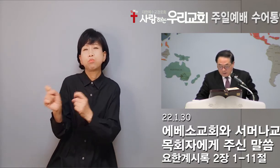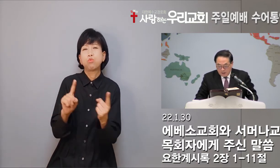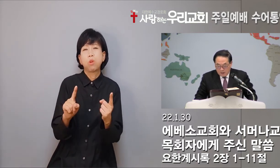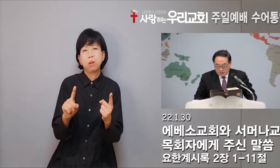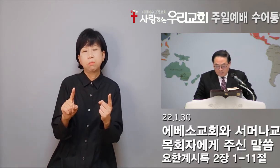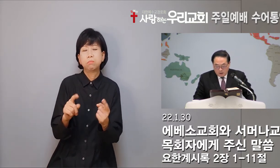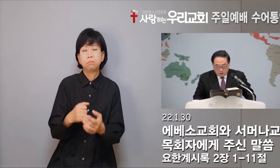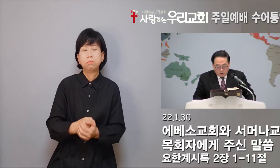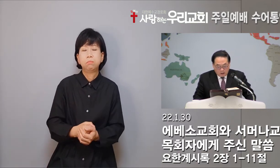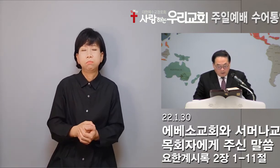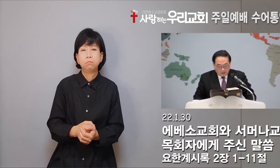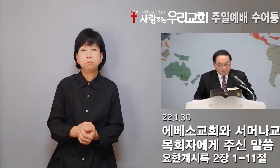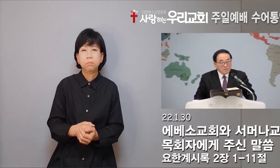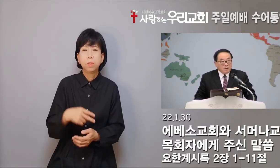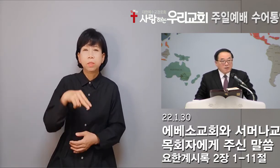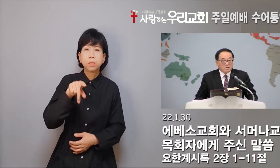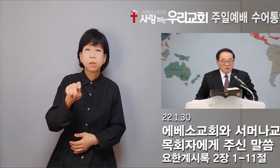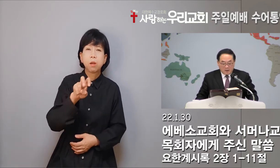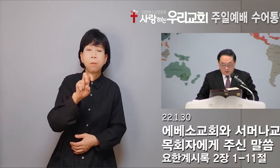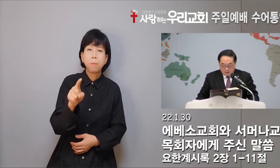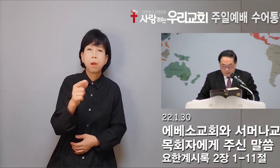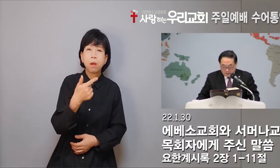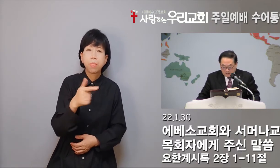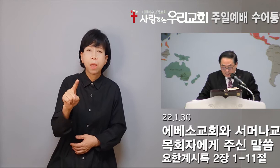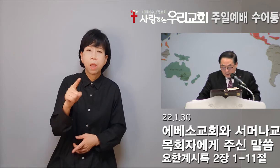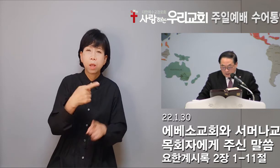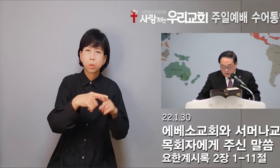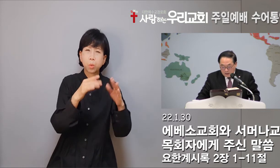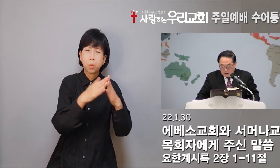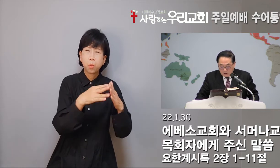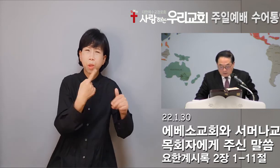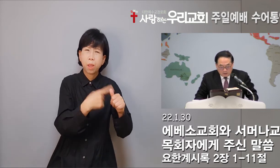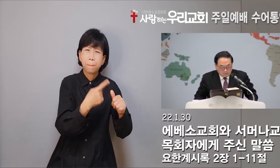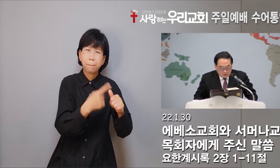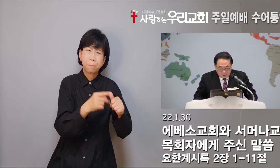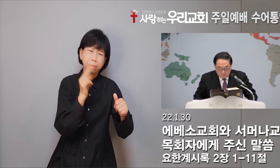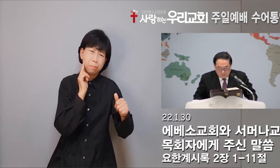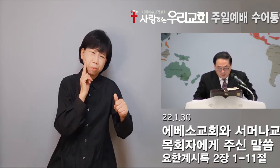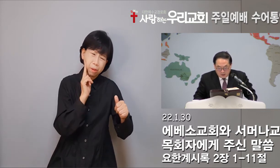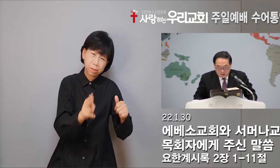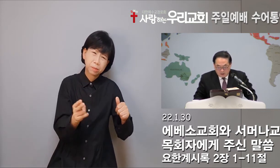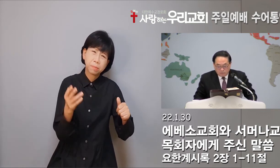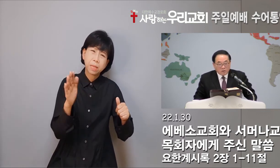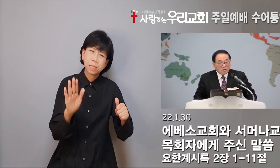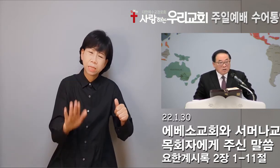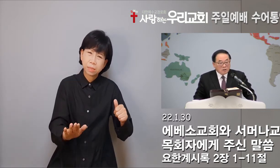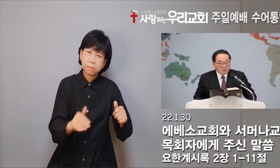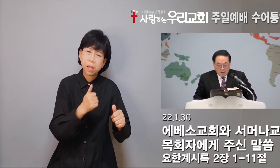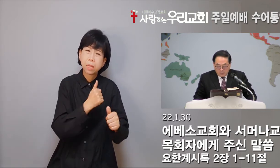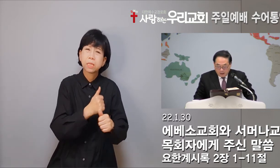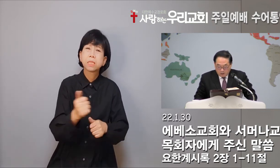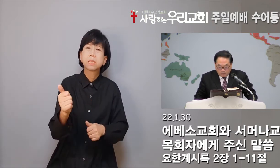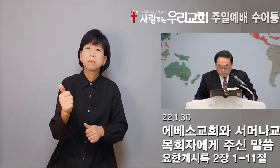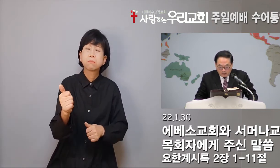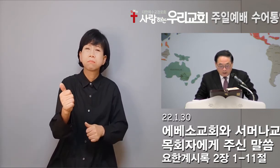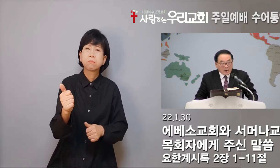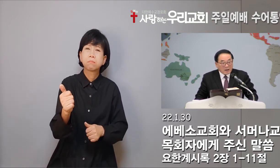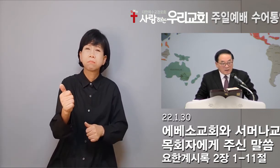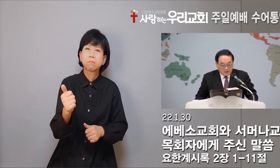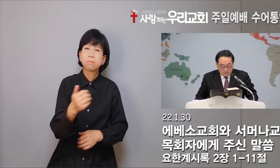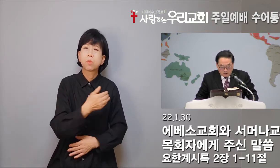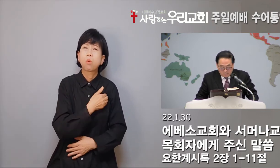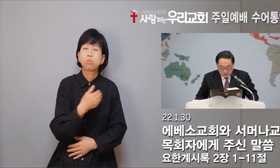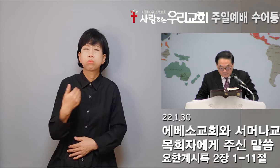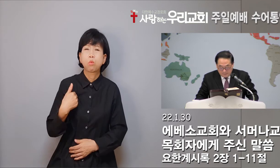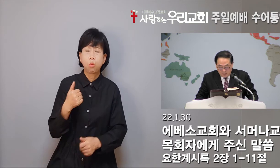때문입니다. 서문학교회가 받은 핍박은 처절했지만 능히 그 큰 핍박을 이길 수 있던 것은 바로 부활을